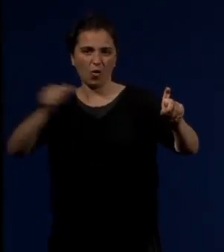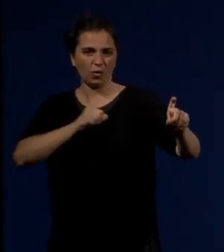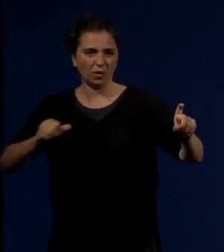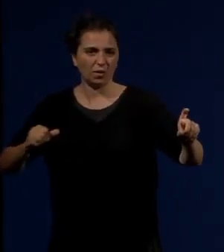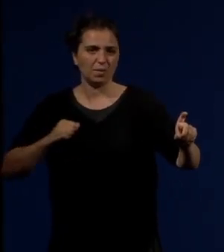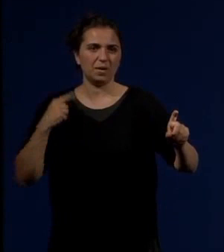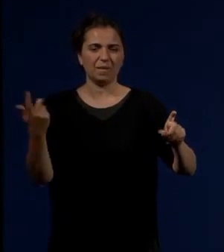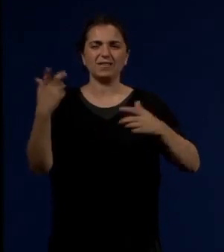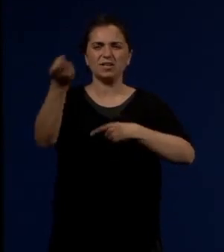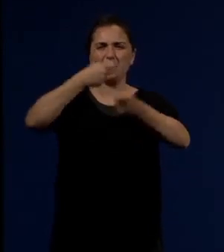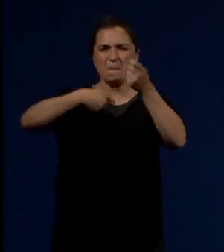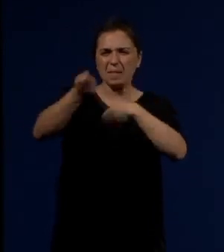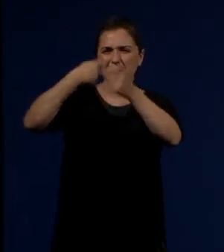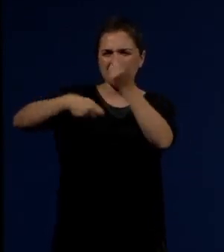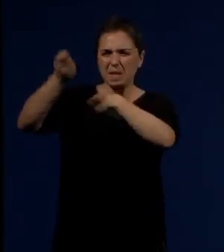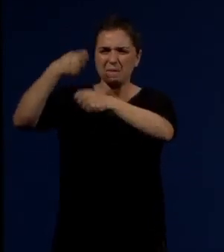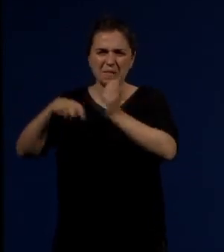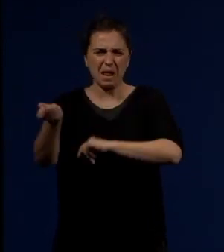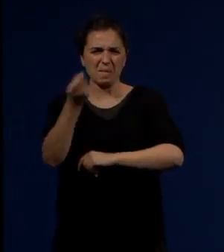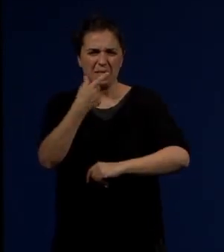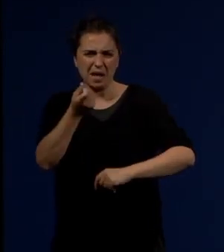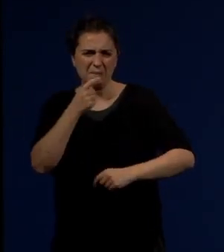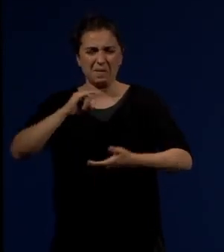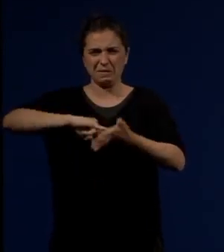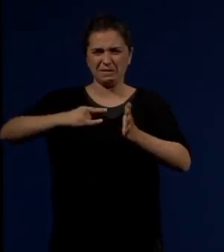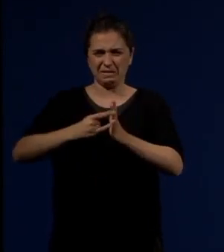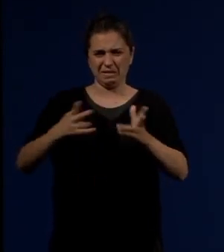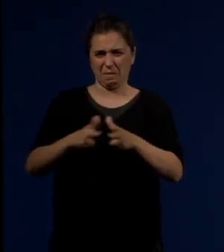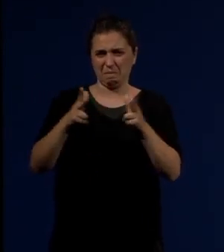Galicia para despois vender en réximen de monopolio os medicamentos do sistema sanitario galego.